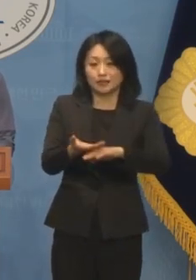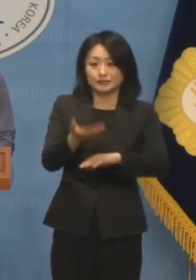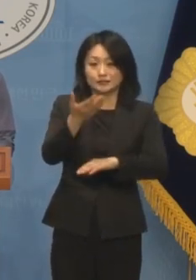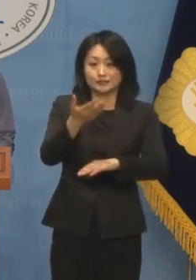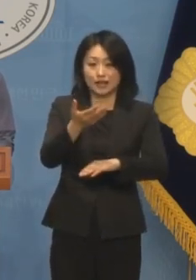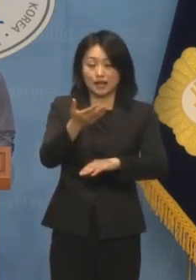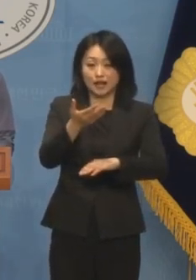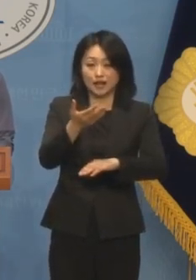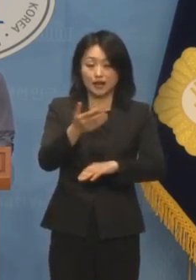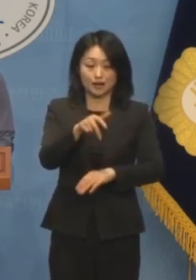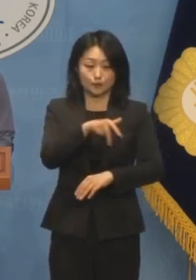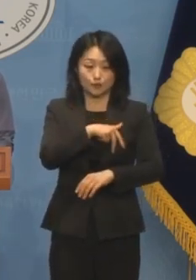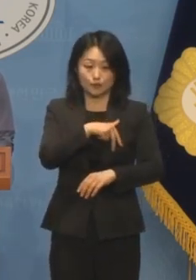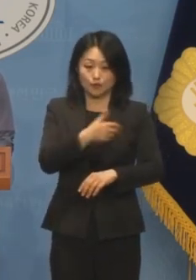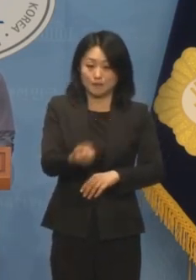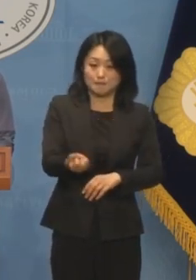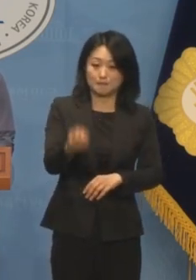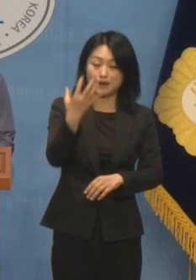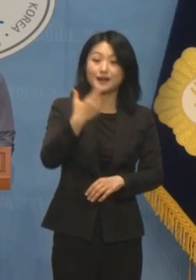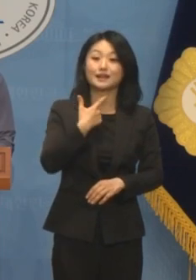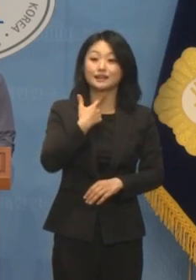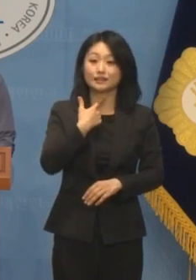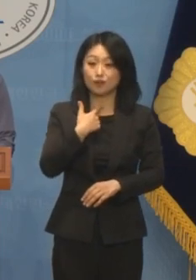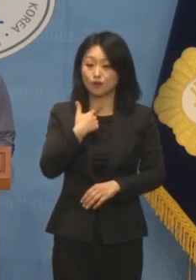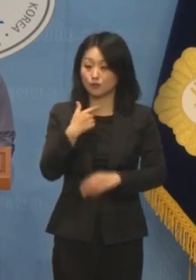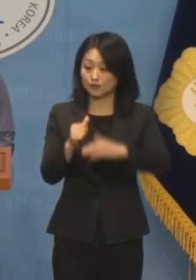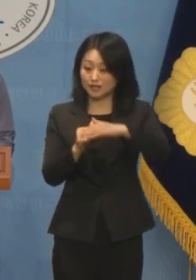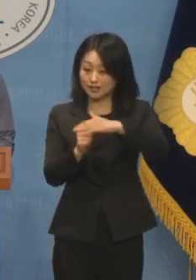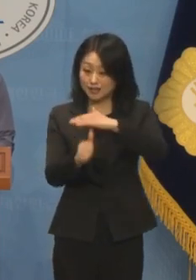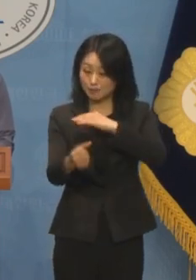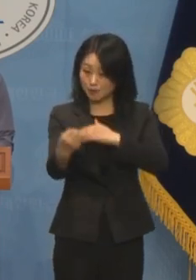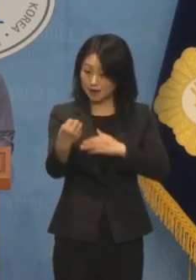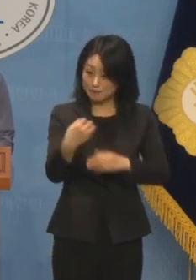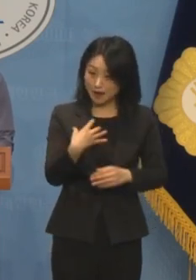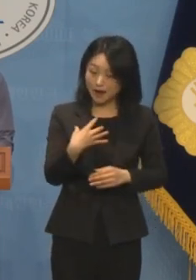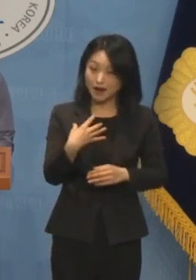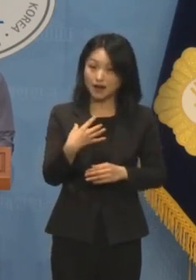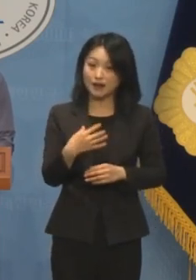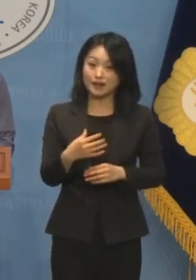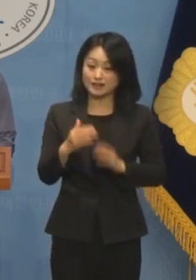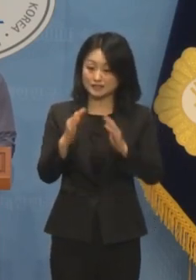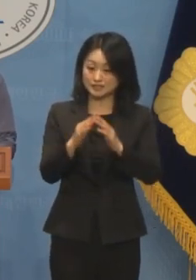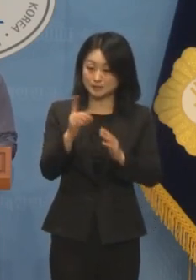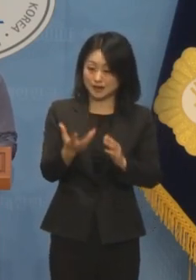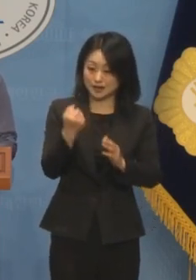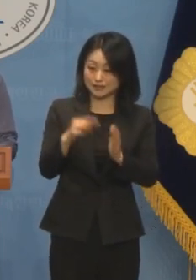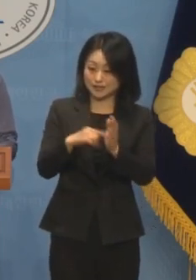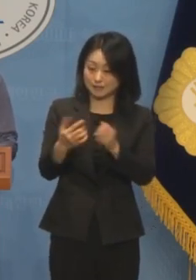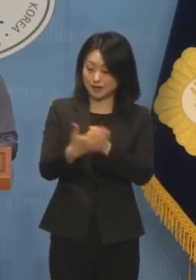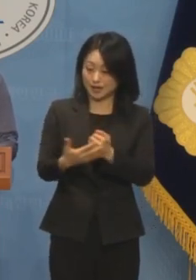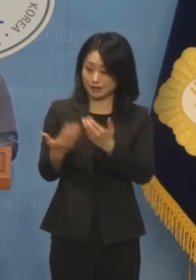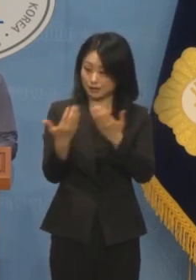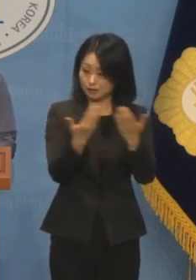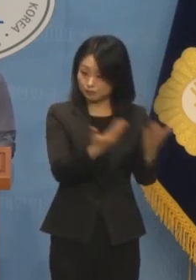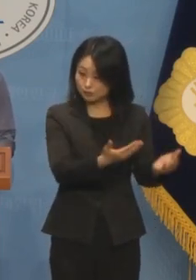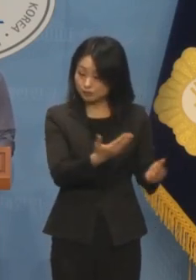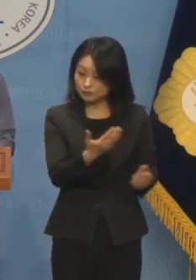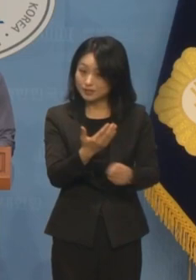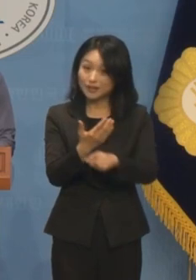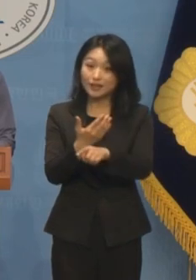초거대 제1야당 원내대표의 발언을 어떻게 사소한 개인 발언이라고 치부할 수